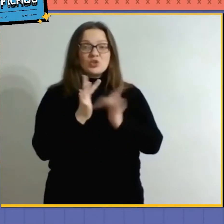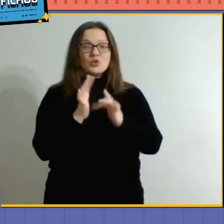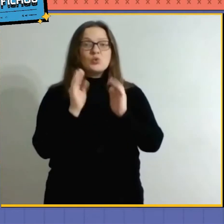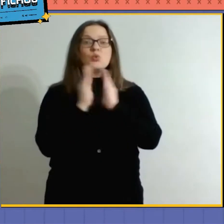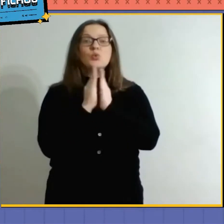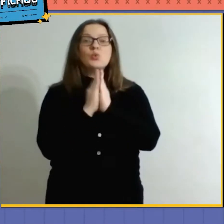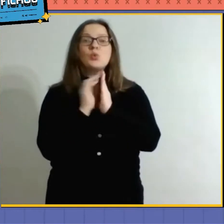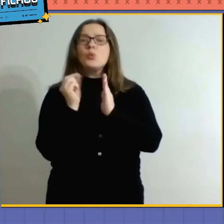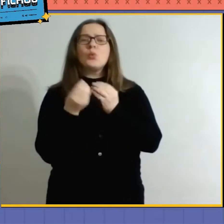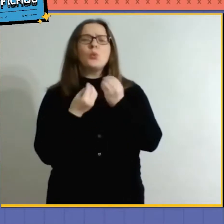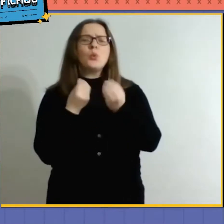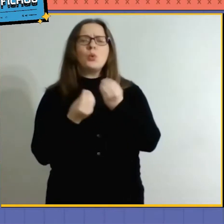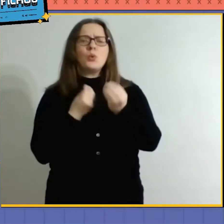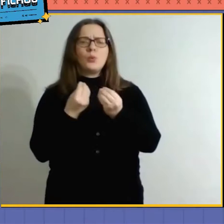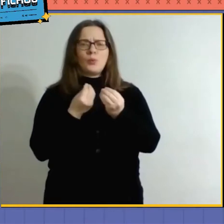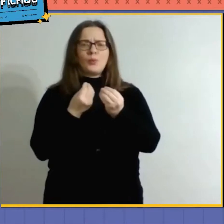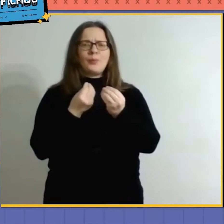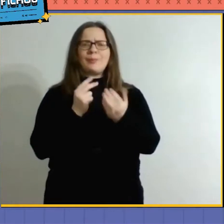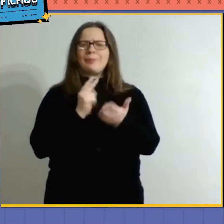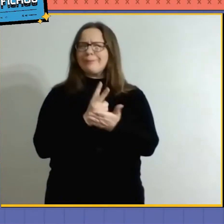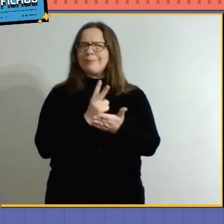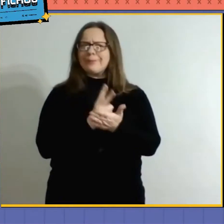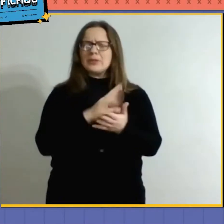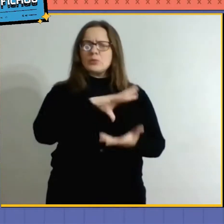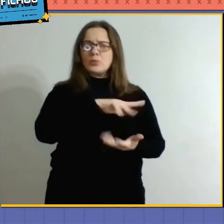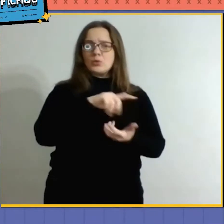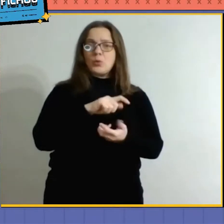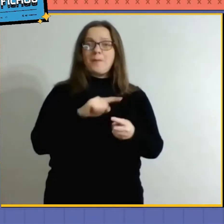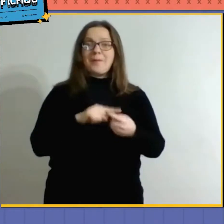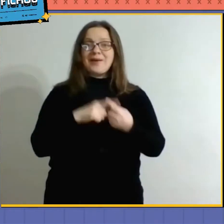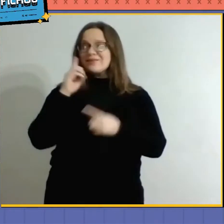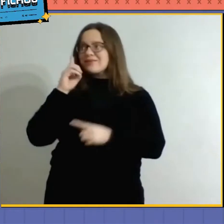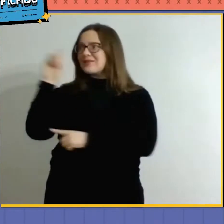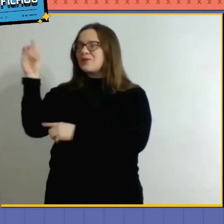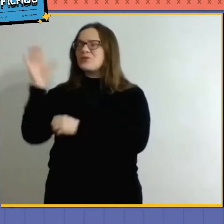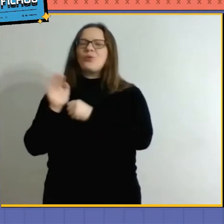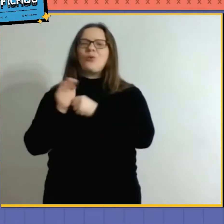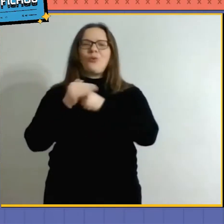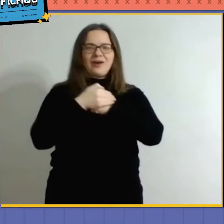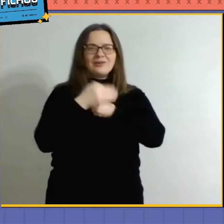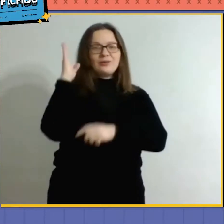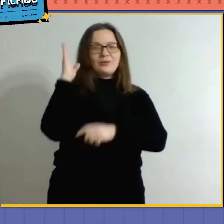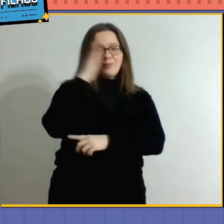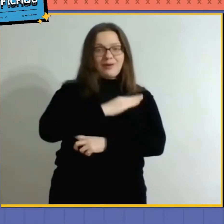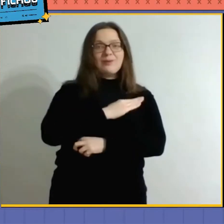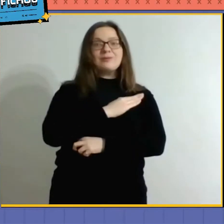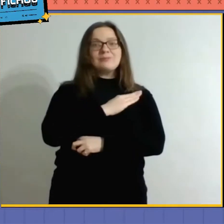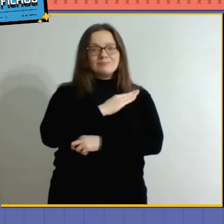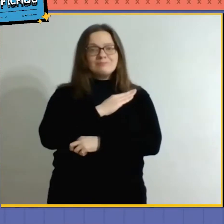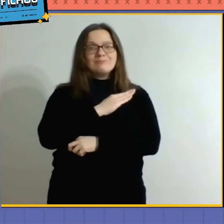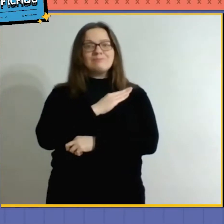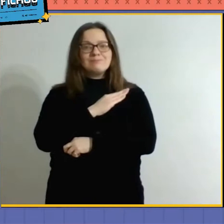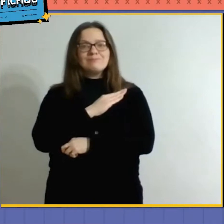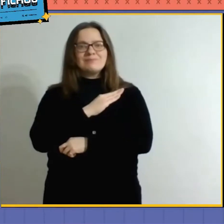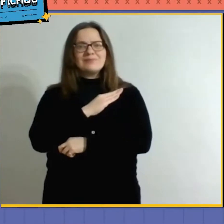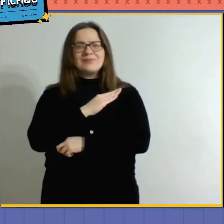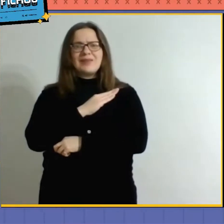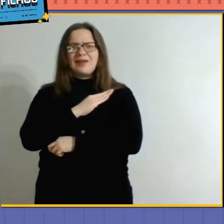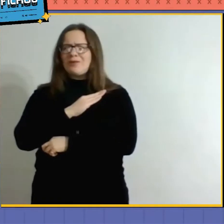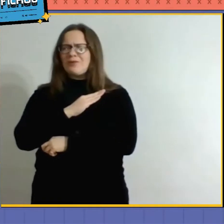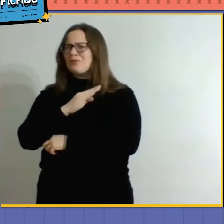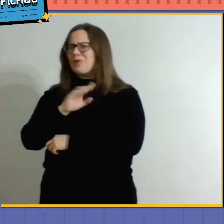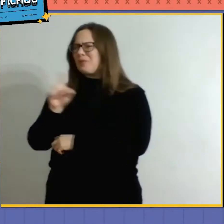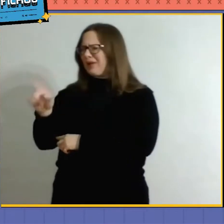estamos no mundo nós sejamos guardados do mal ou seja nós vamos imitar o que as pessoas estão fazendo